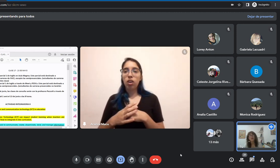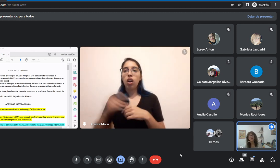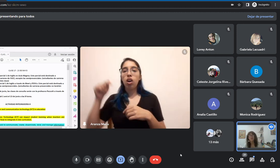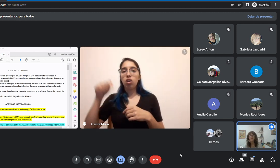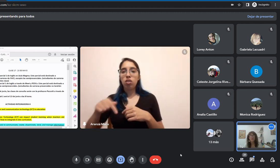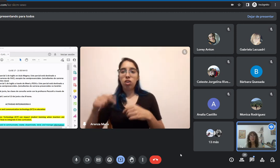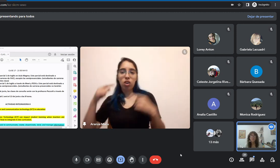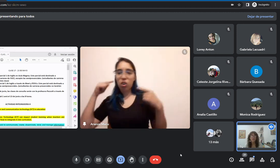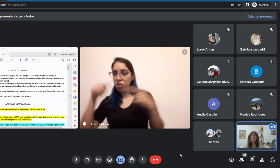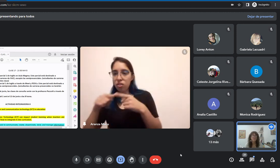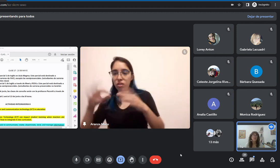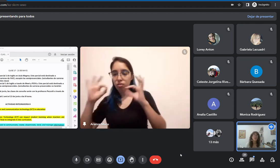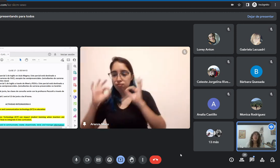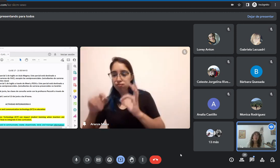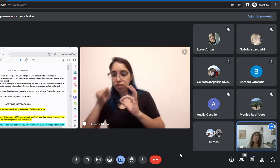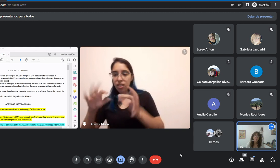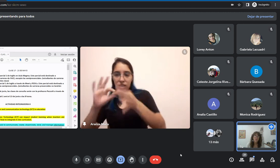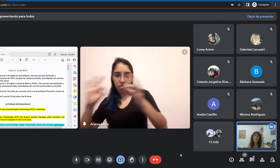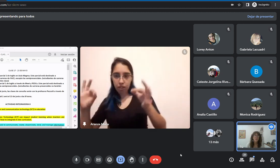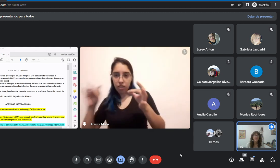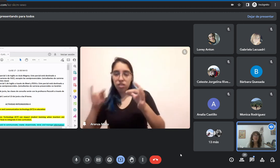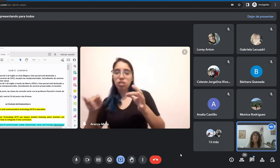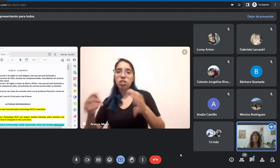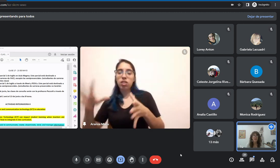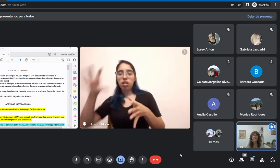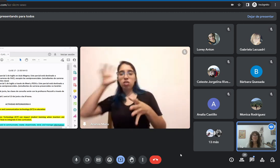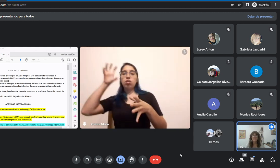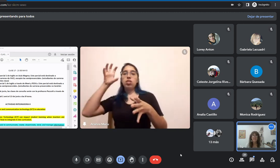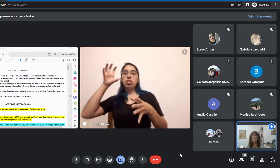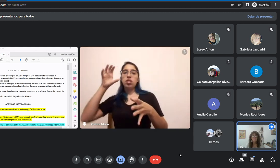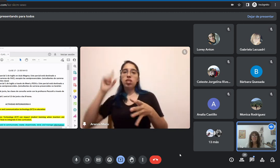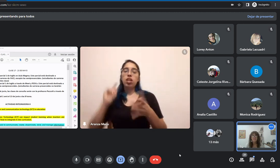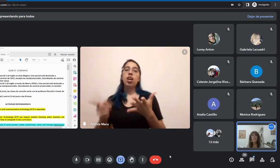de premodificación, de posmodificación, ¿sí?